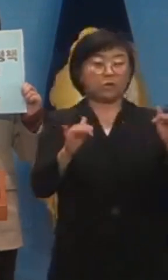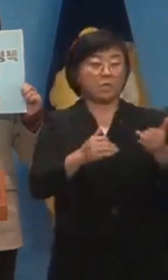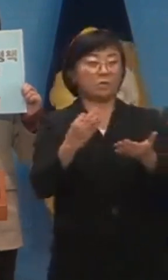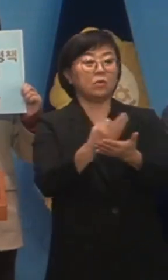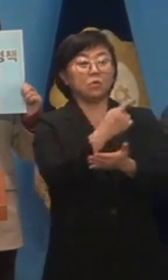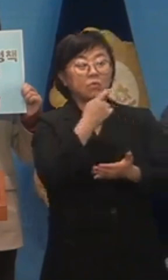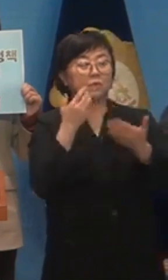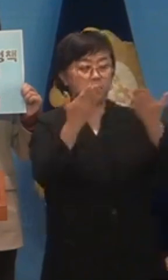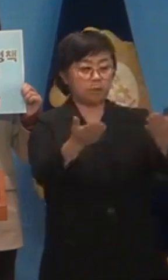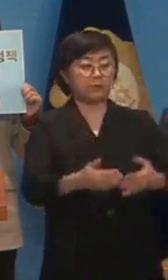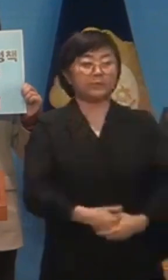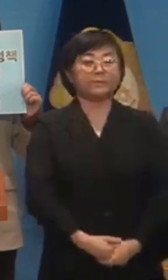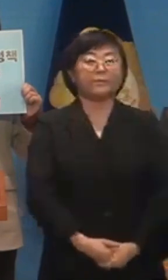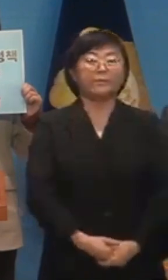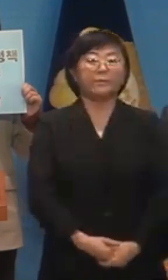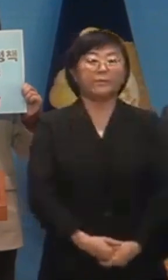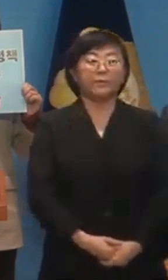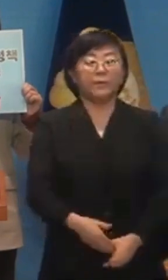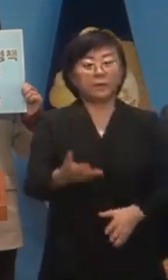소득 보장입니다.